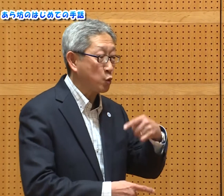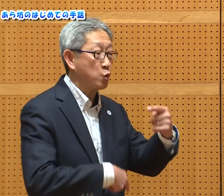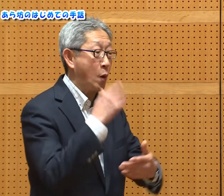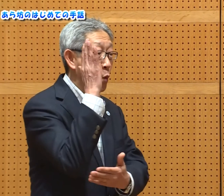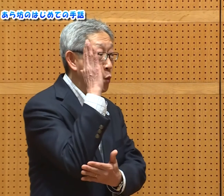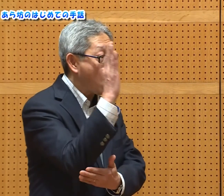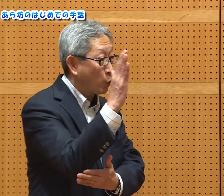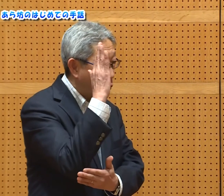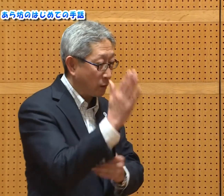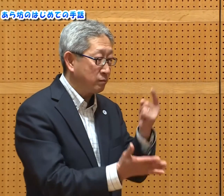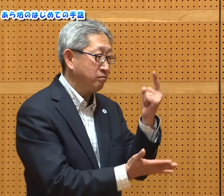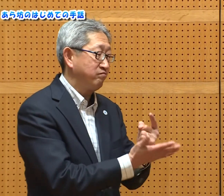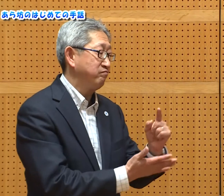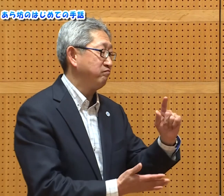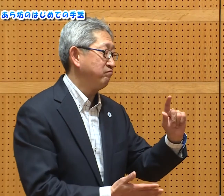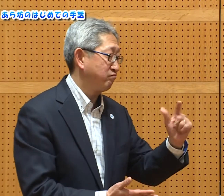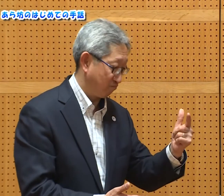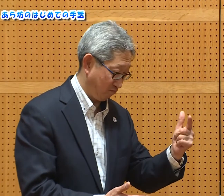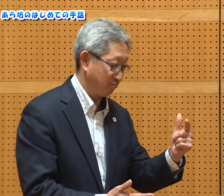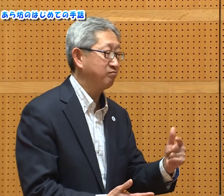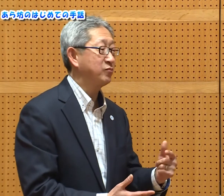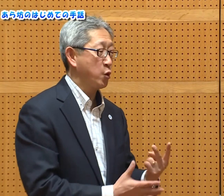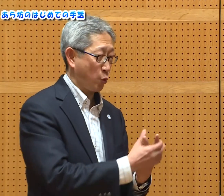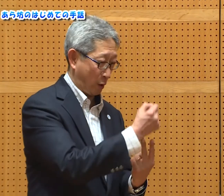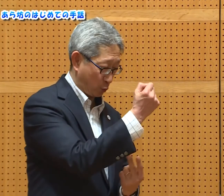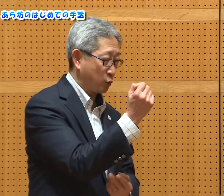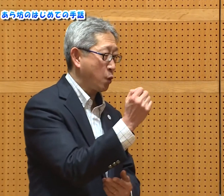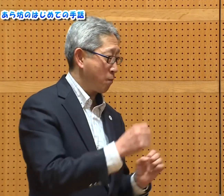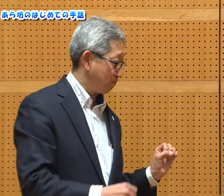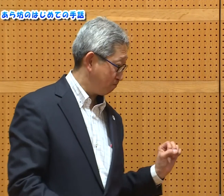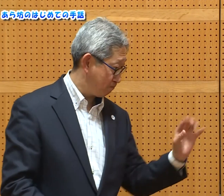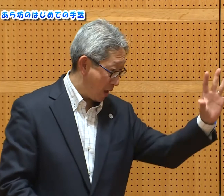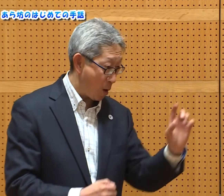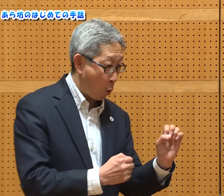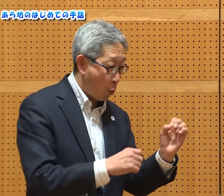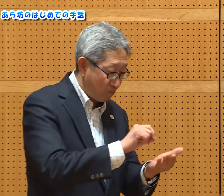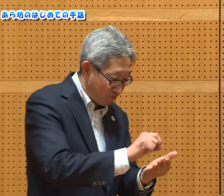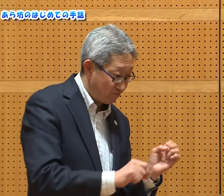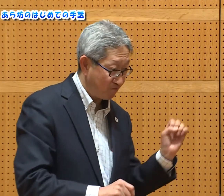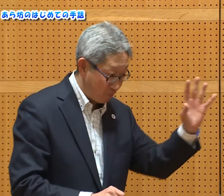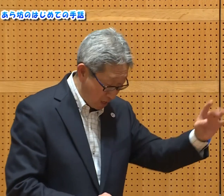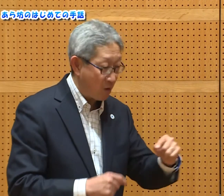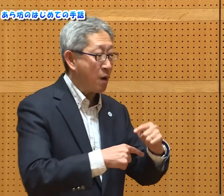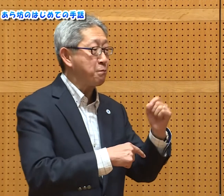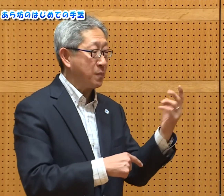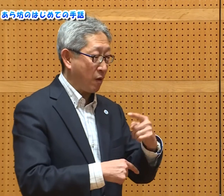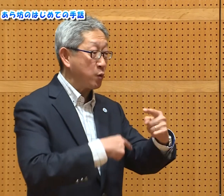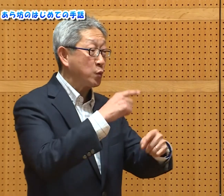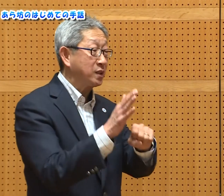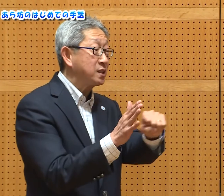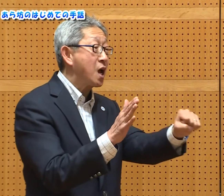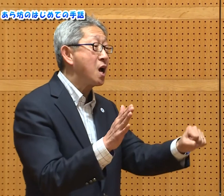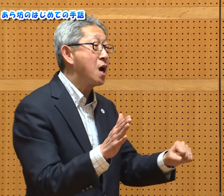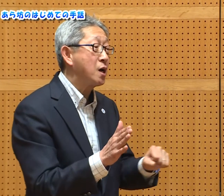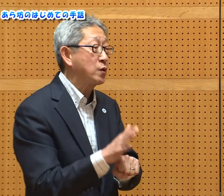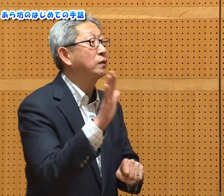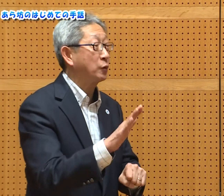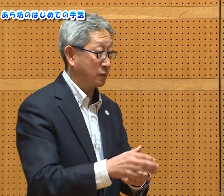荒川区では手話講習会をはじめ、要約筆記を学べる団体や手話サークルがあります。ぜ